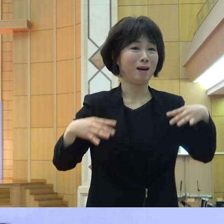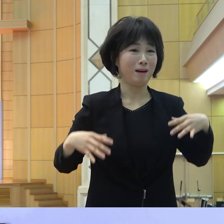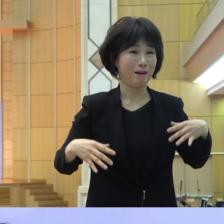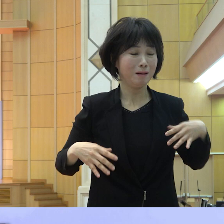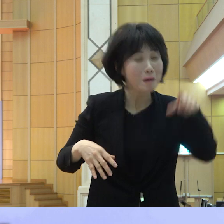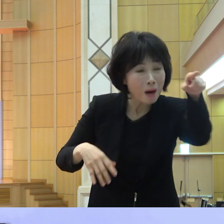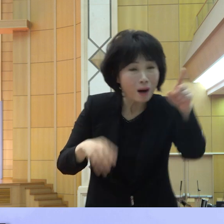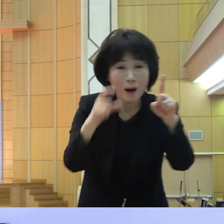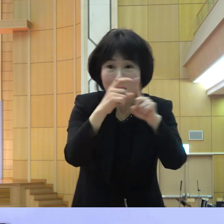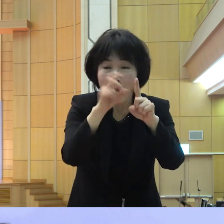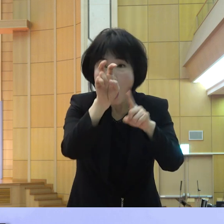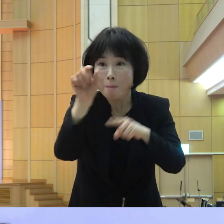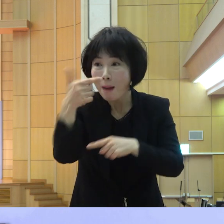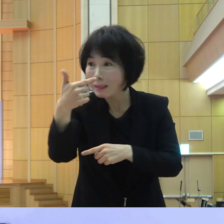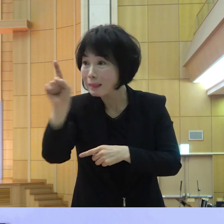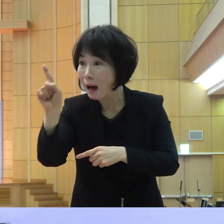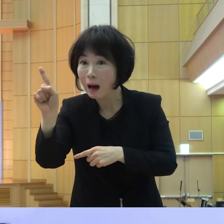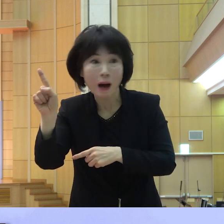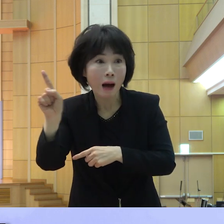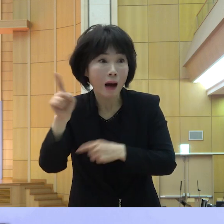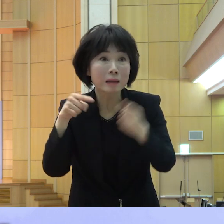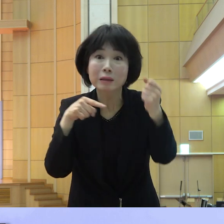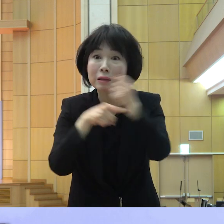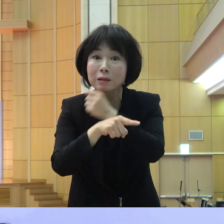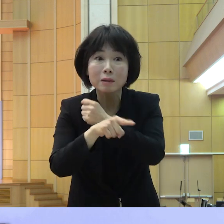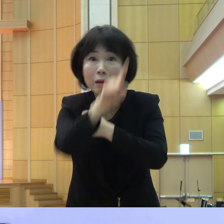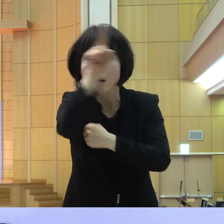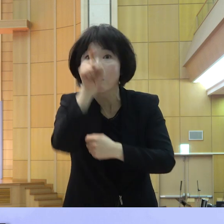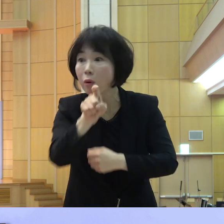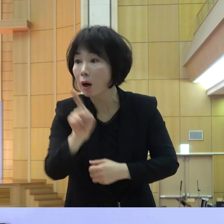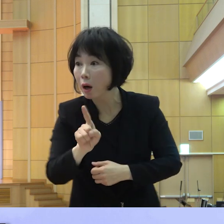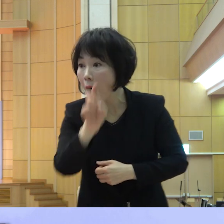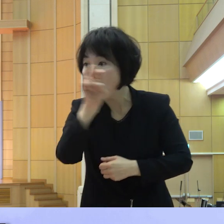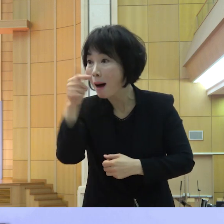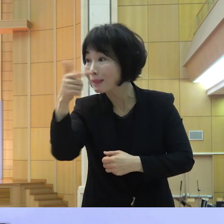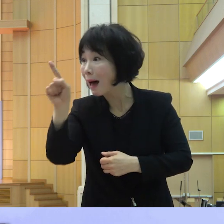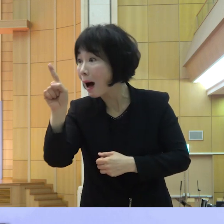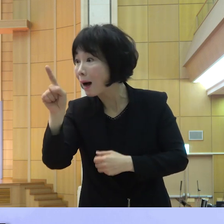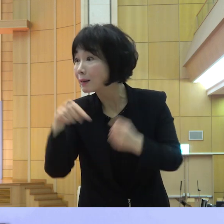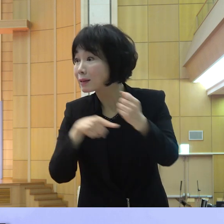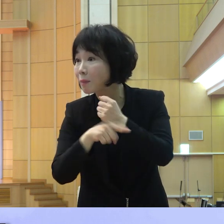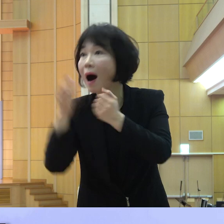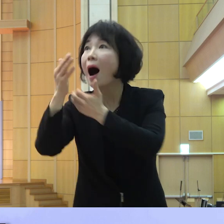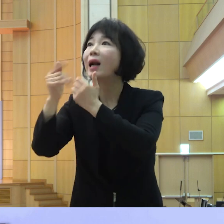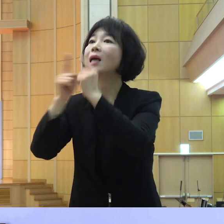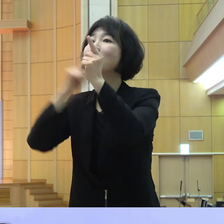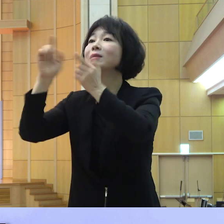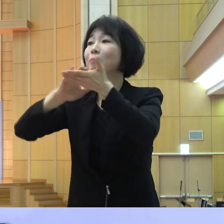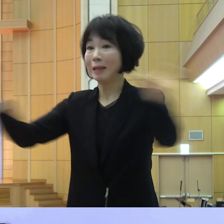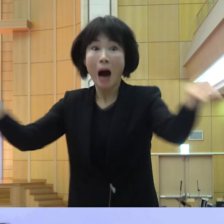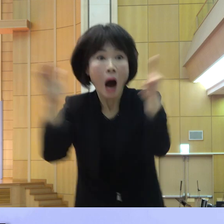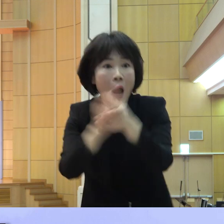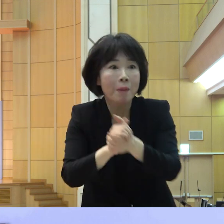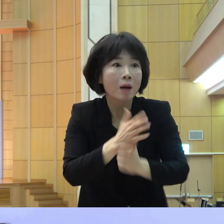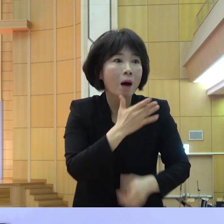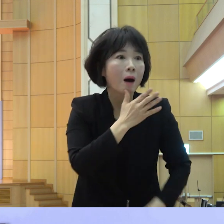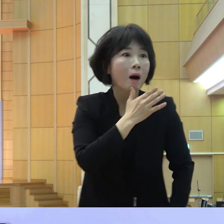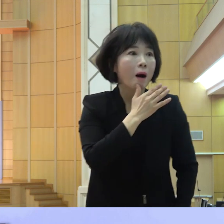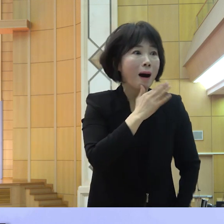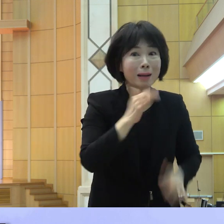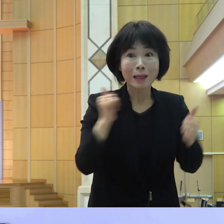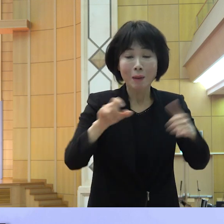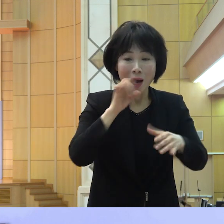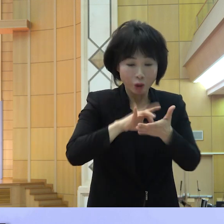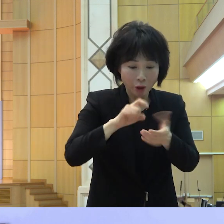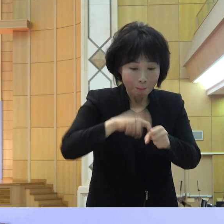뭐요? 하나님의 말씀이로구나. 만나를 먹였다고 하는 의미가 뭐냐? 아, 떡으로만 사는 게